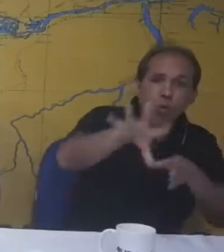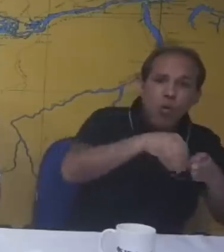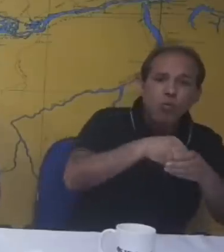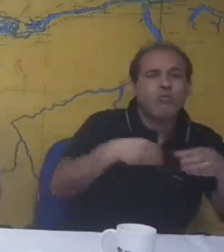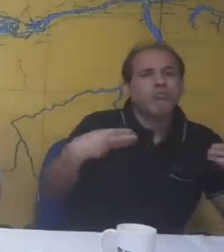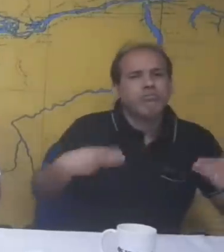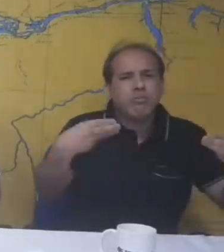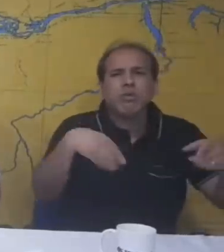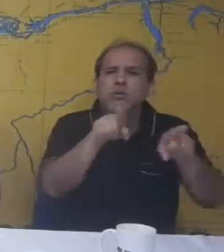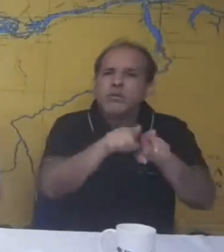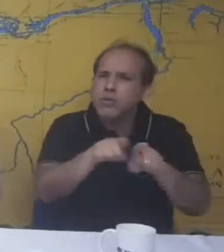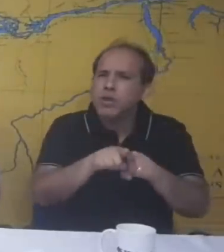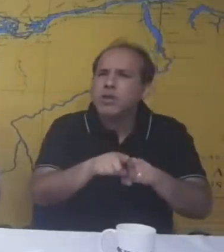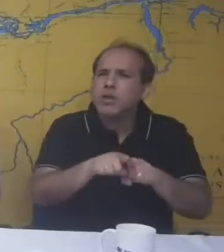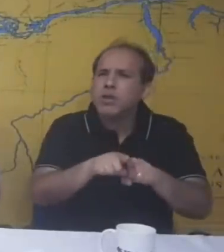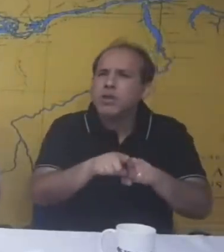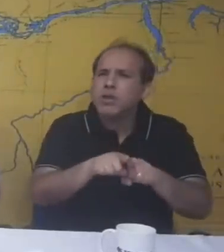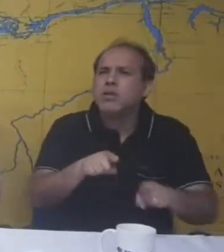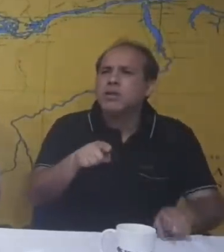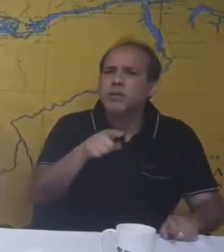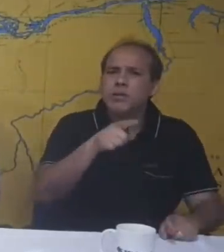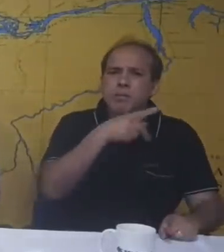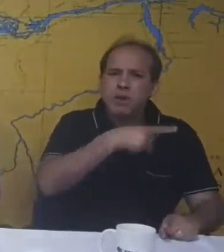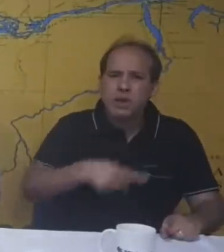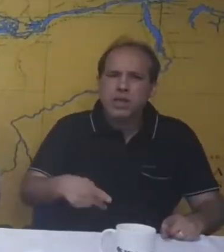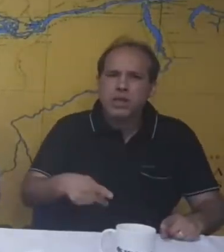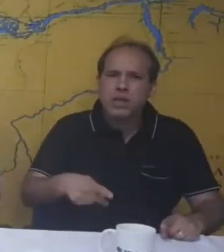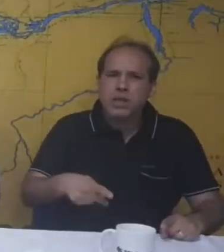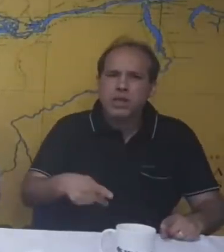ministérios, presidentes de bancos,